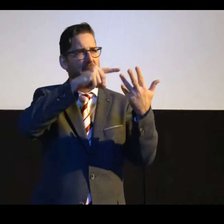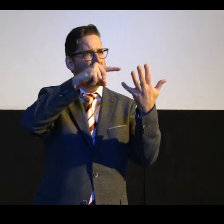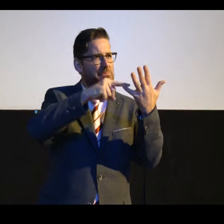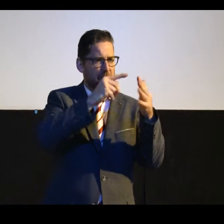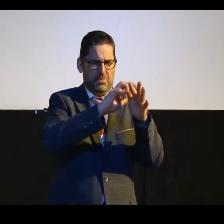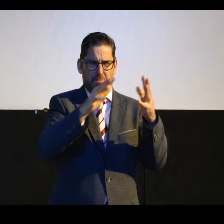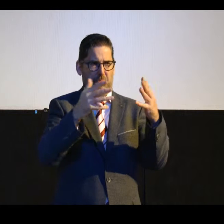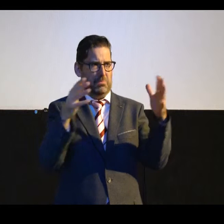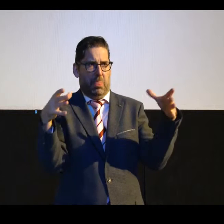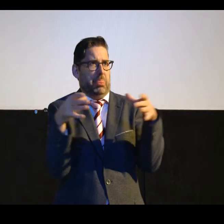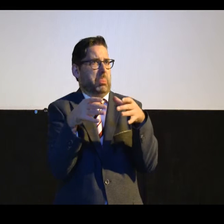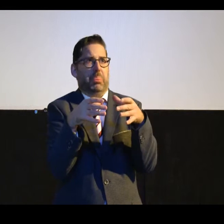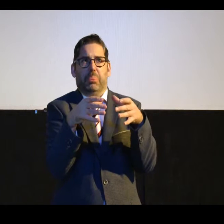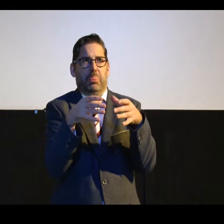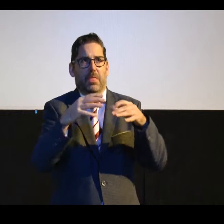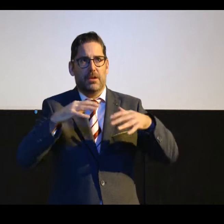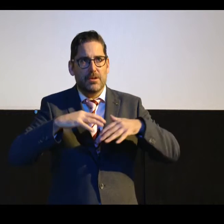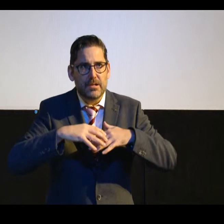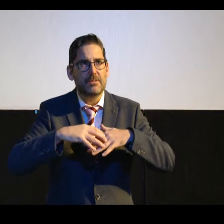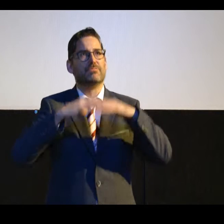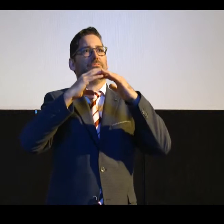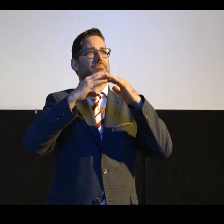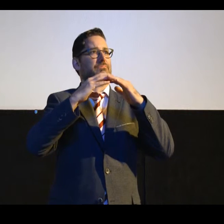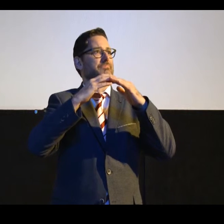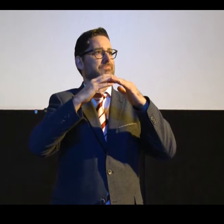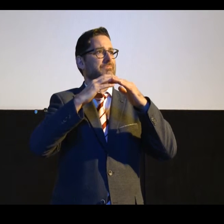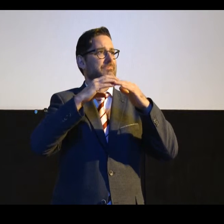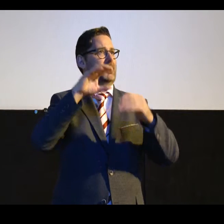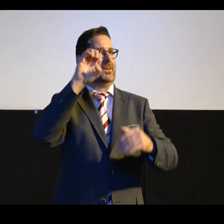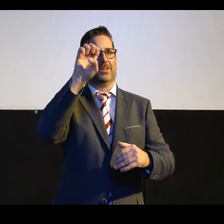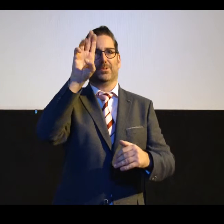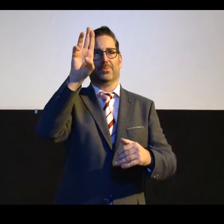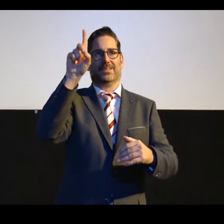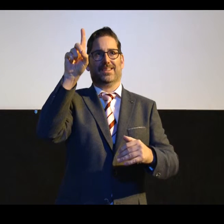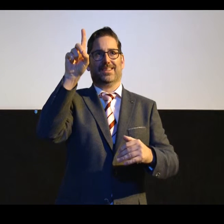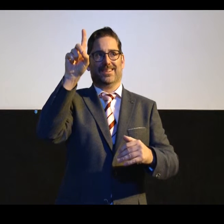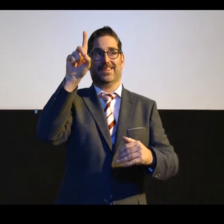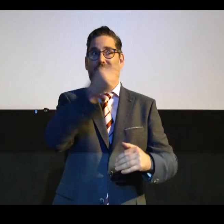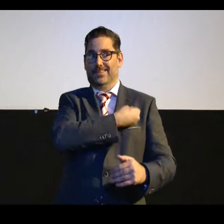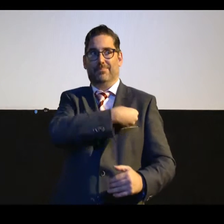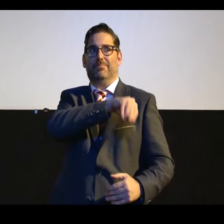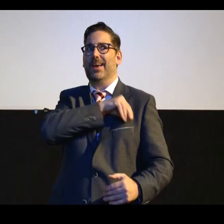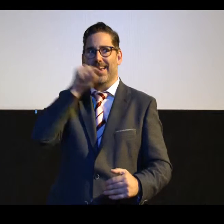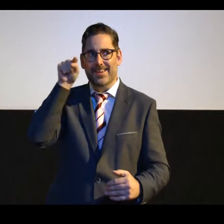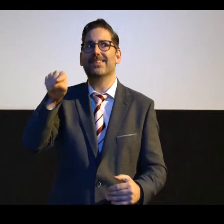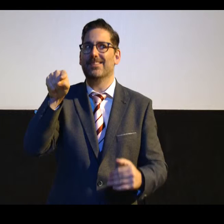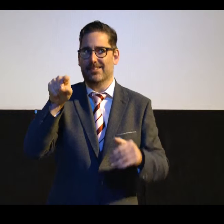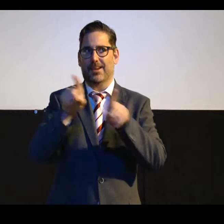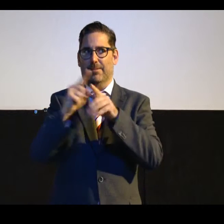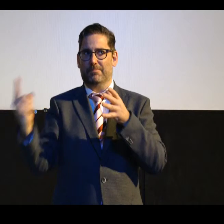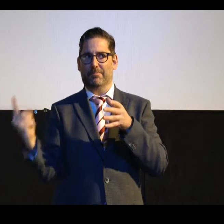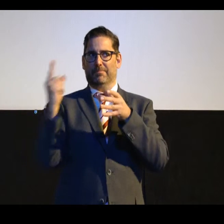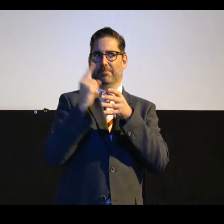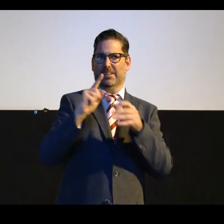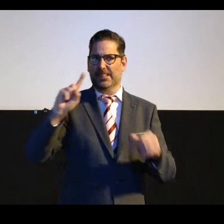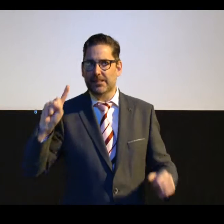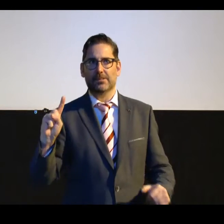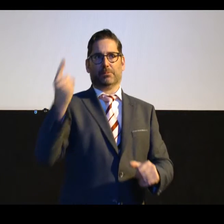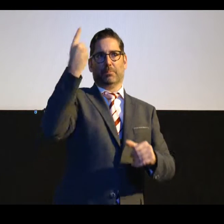Unido, Alemania y un pequeño número de países se unieron para fundar